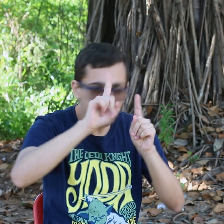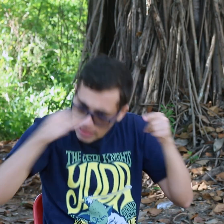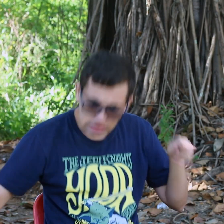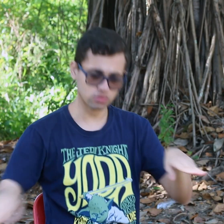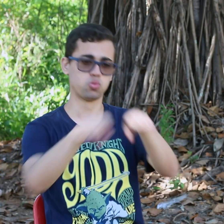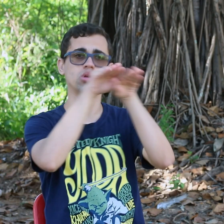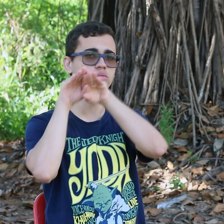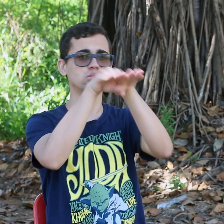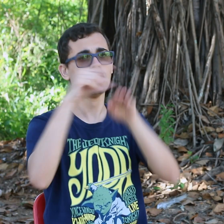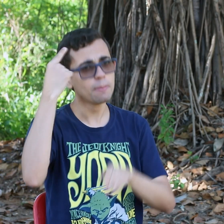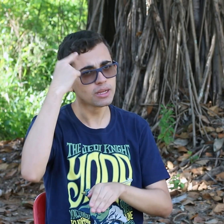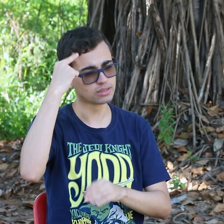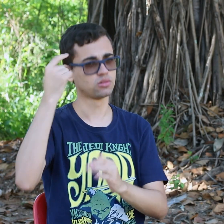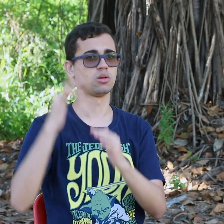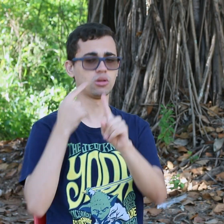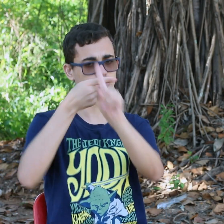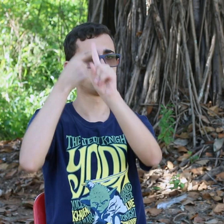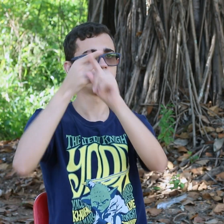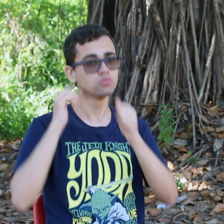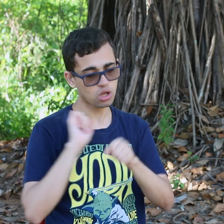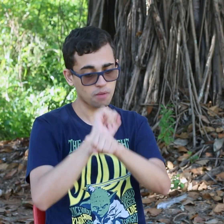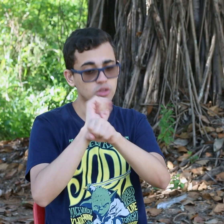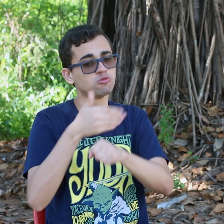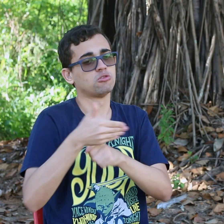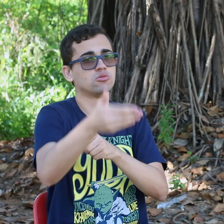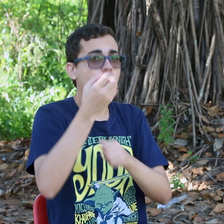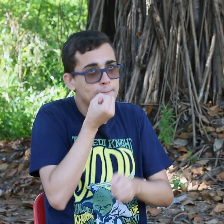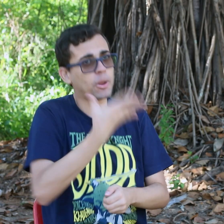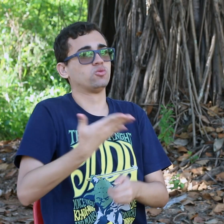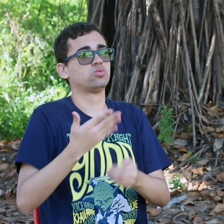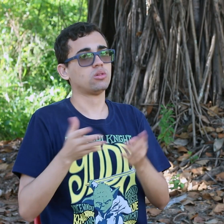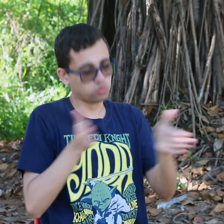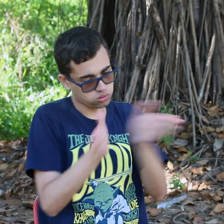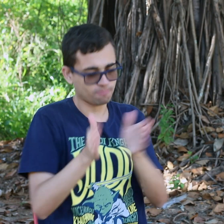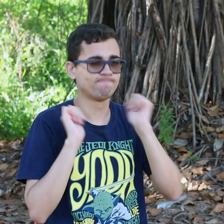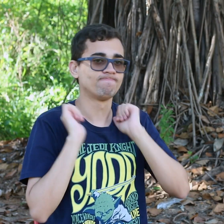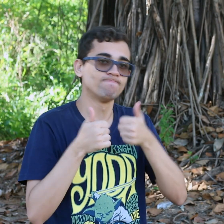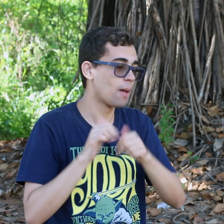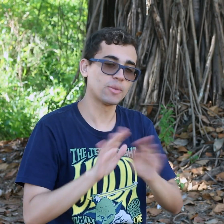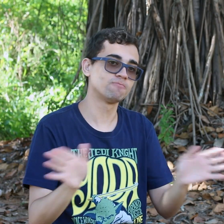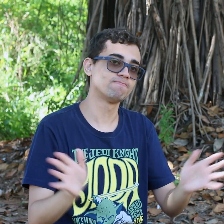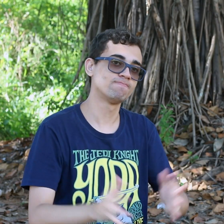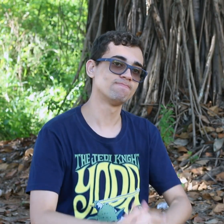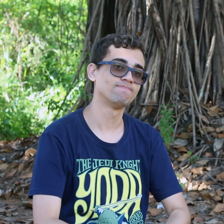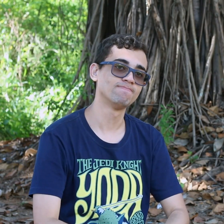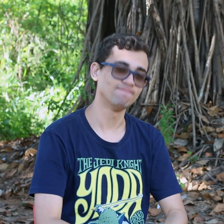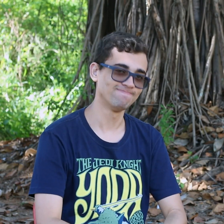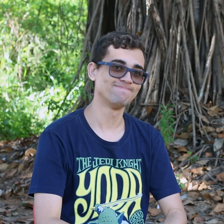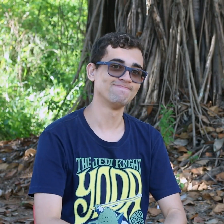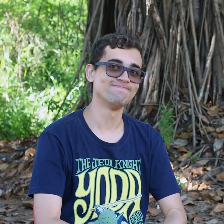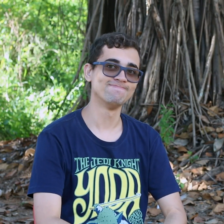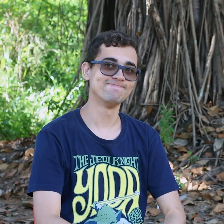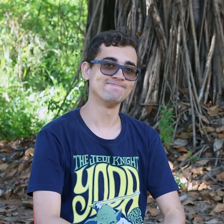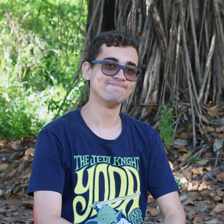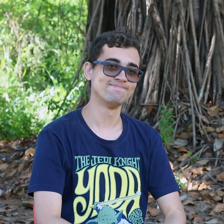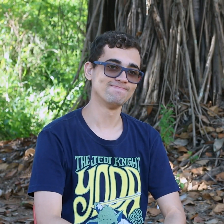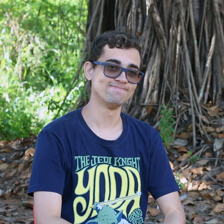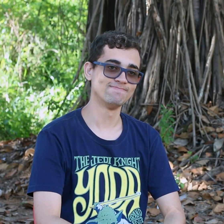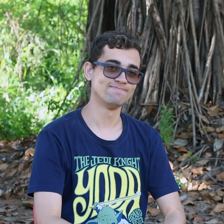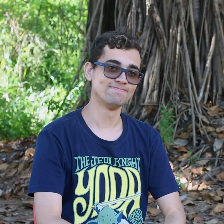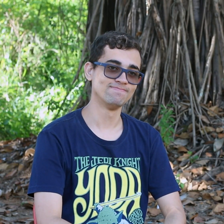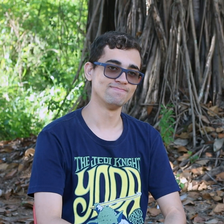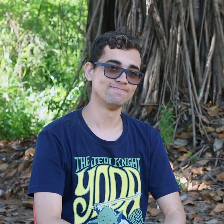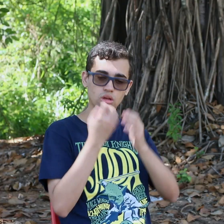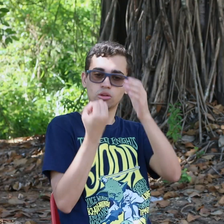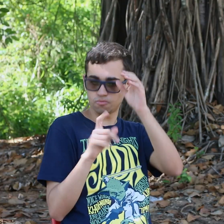sociedade entender que nós somos capacitistas, a sociedade é capacitista, mas nós somos capazes, e infelizmente esse acesso